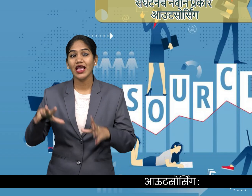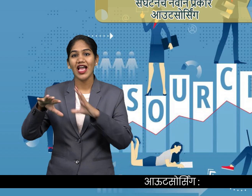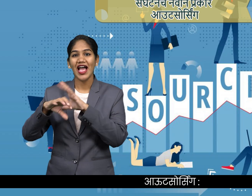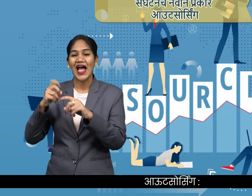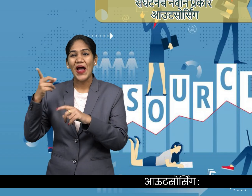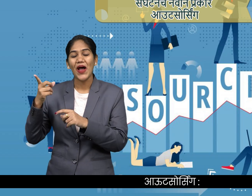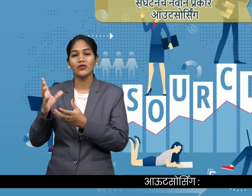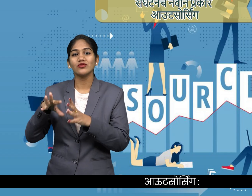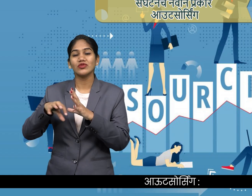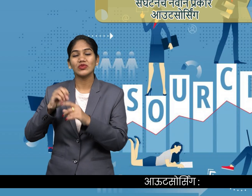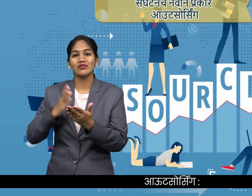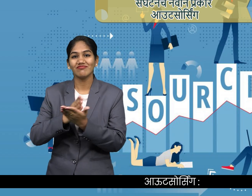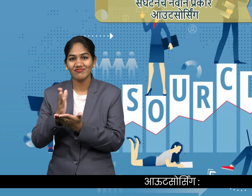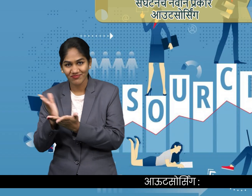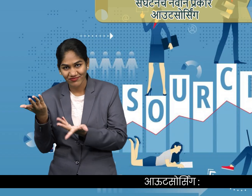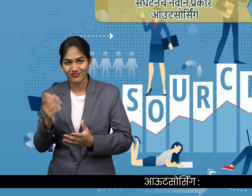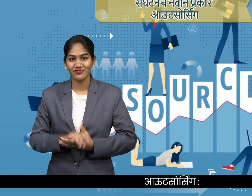आउटसोर्सिंग.